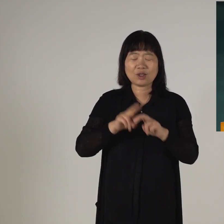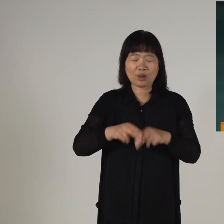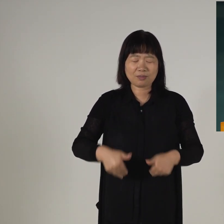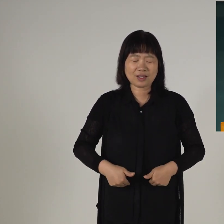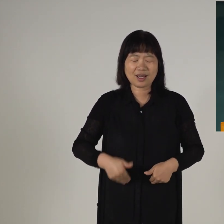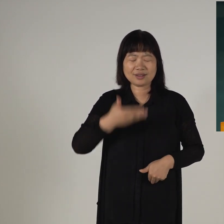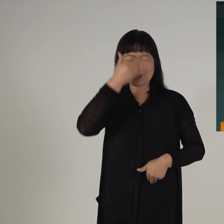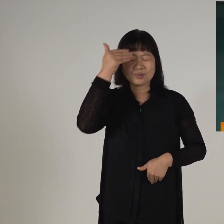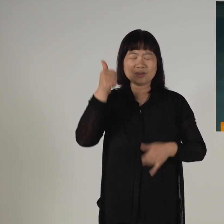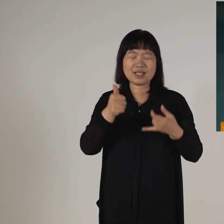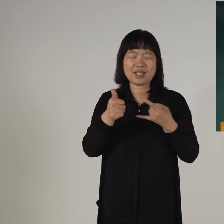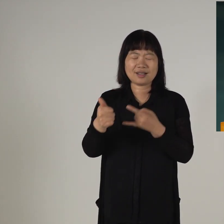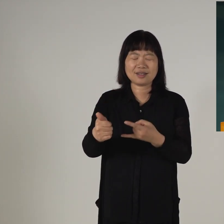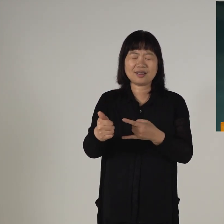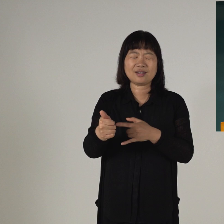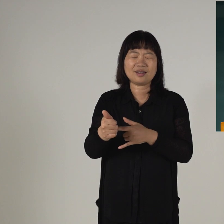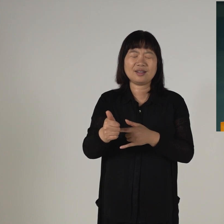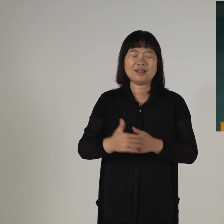필요한 청년들에게,